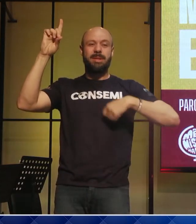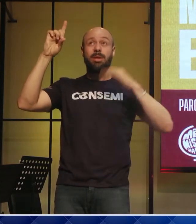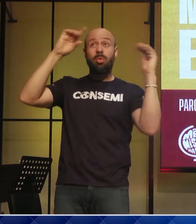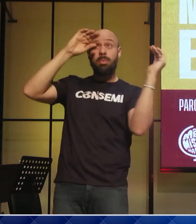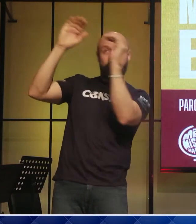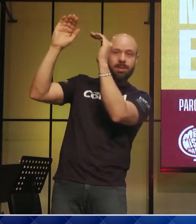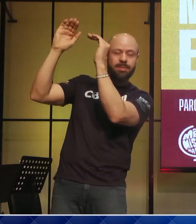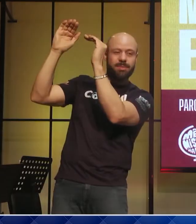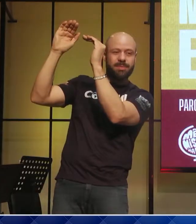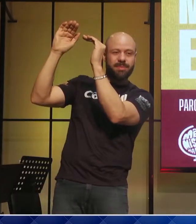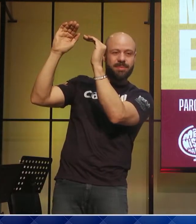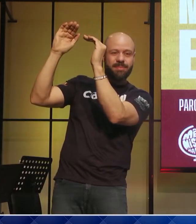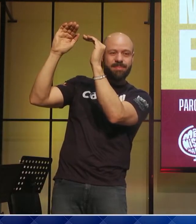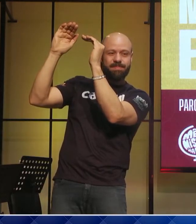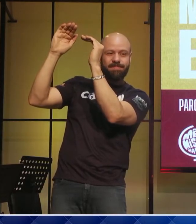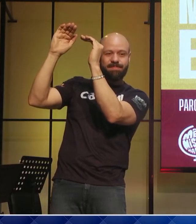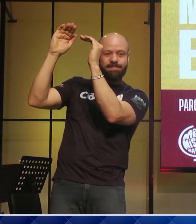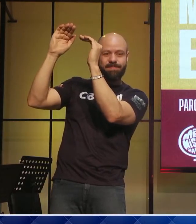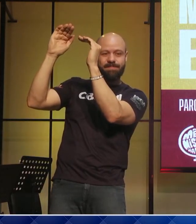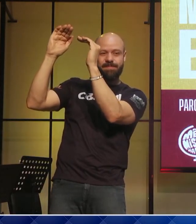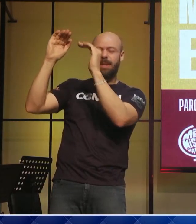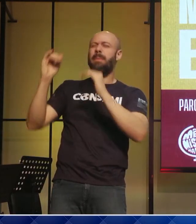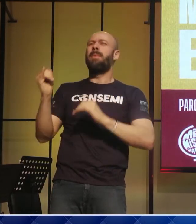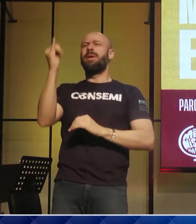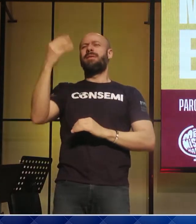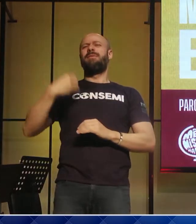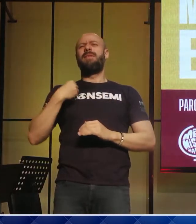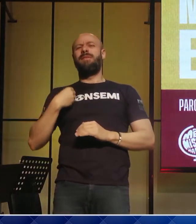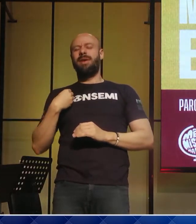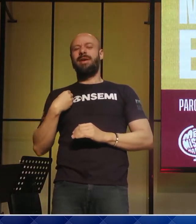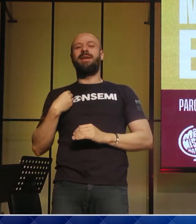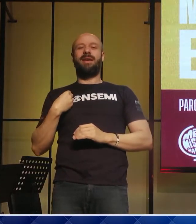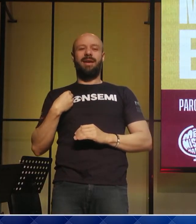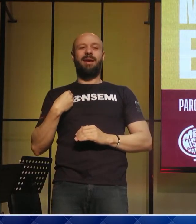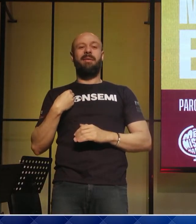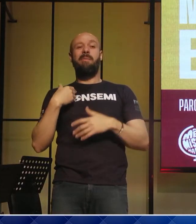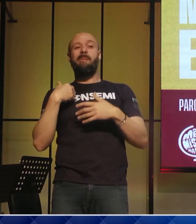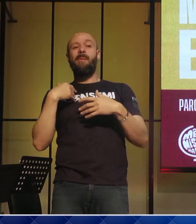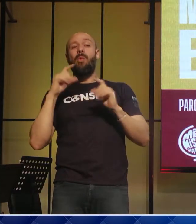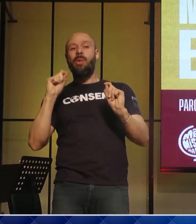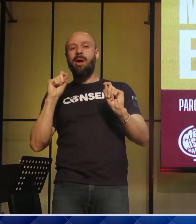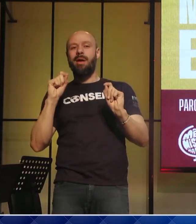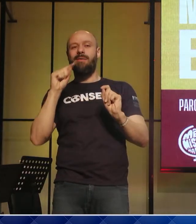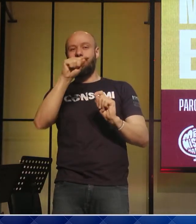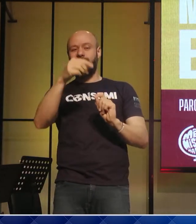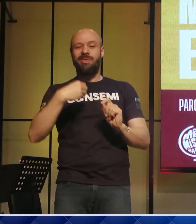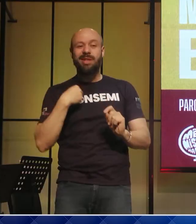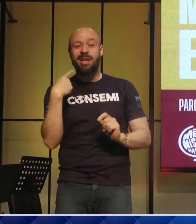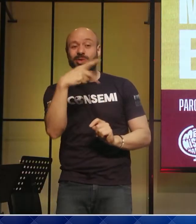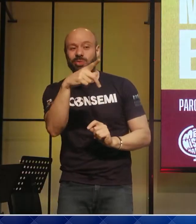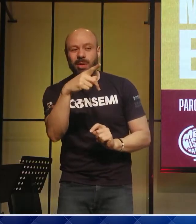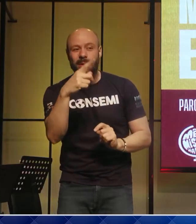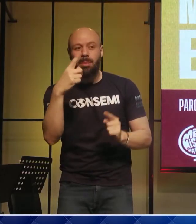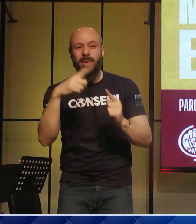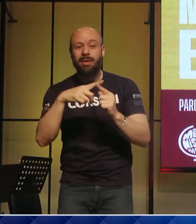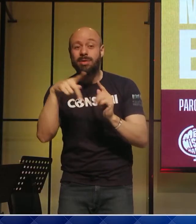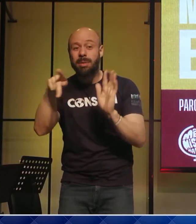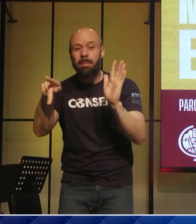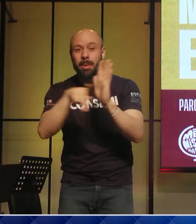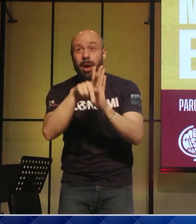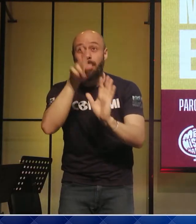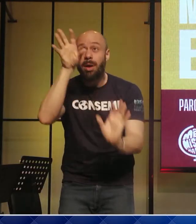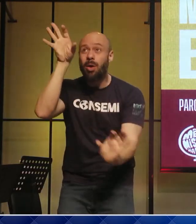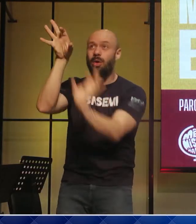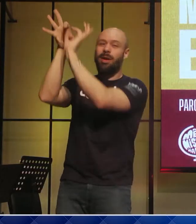E não existe nada mais importante na vida do que você. Porque você pertence a Deus. Se